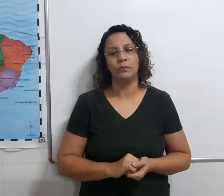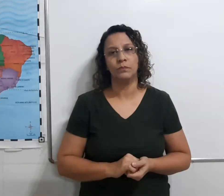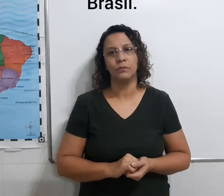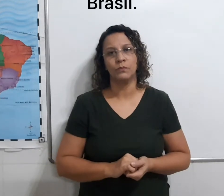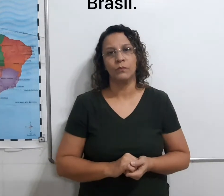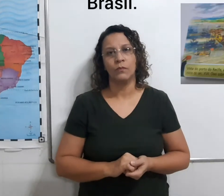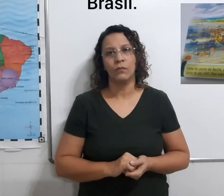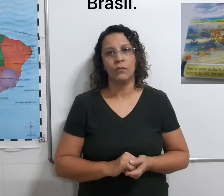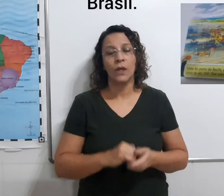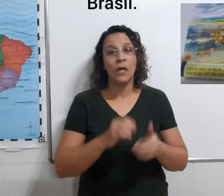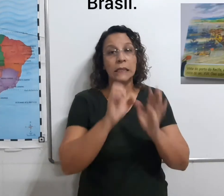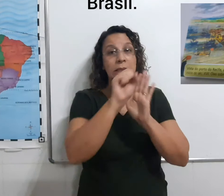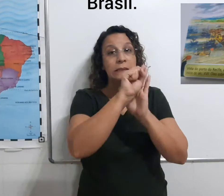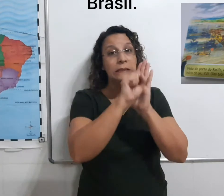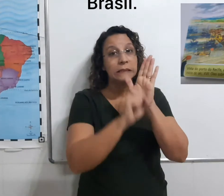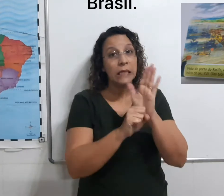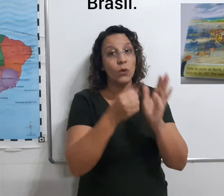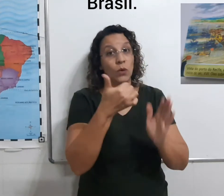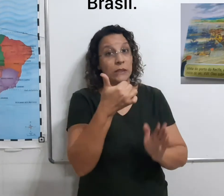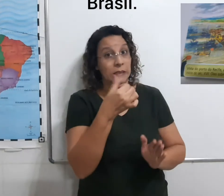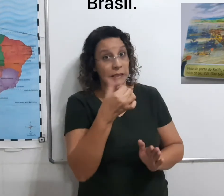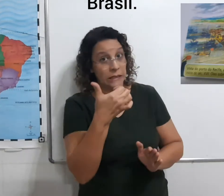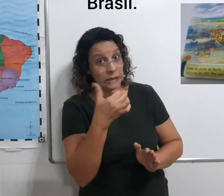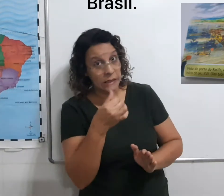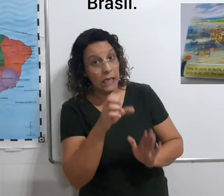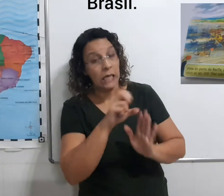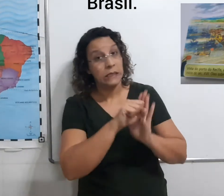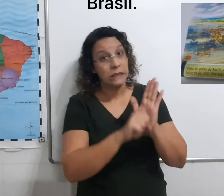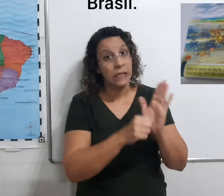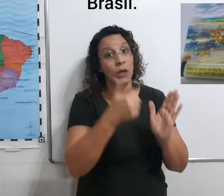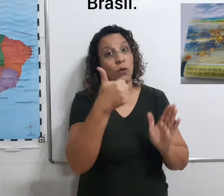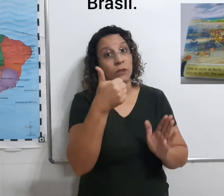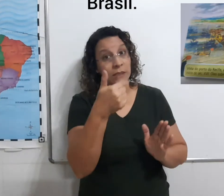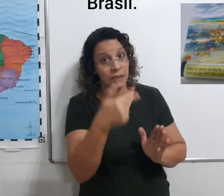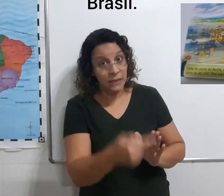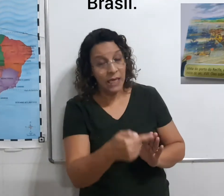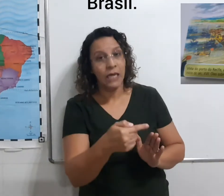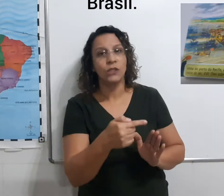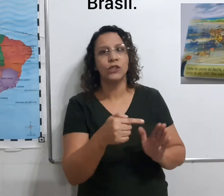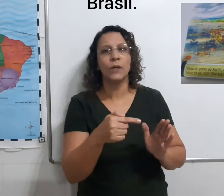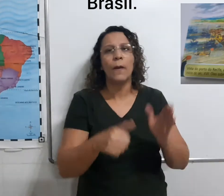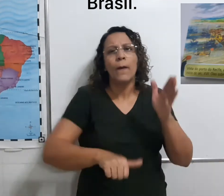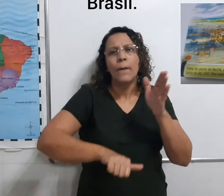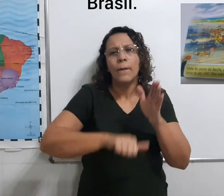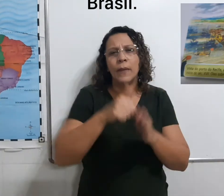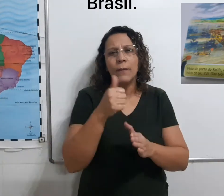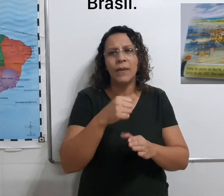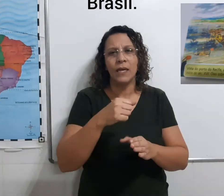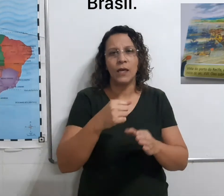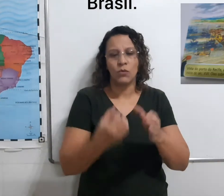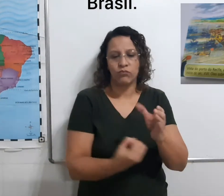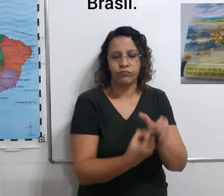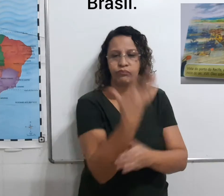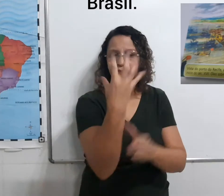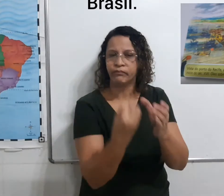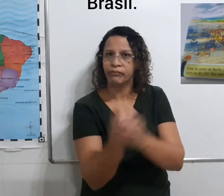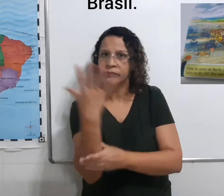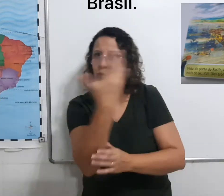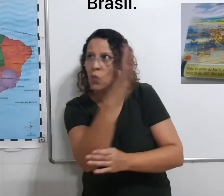Nos séculos 16 e 17, o açúcar produzido na região Nordeste foi